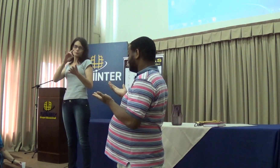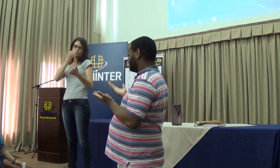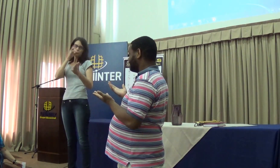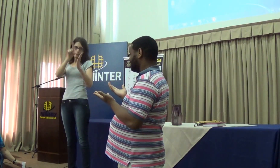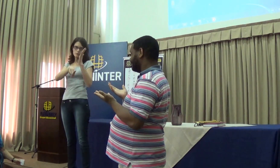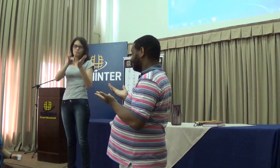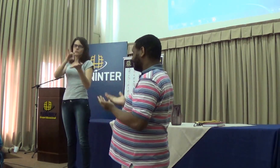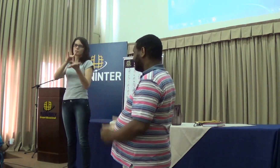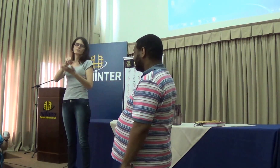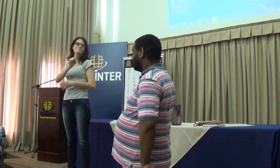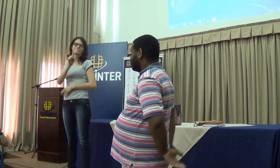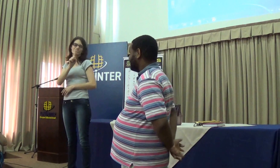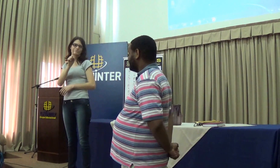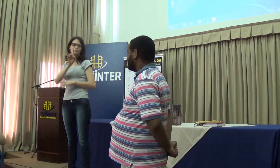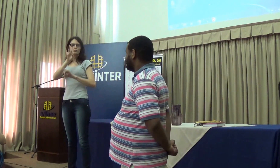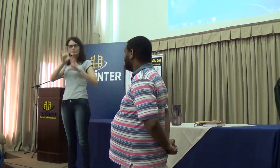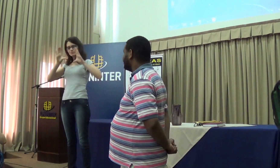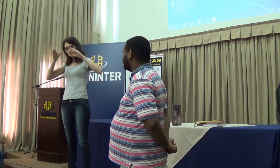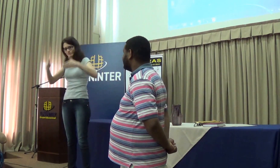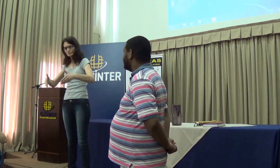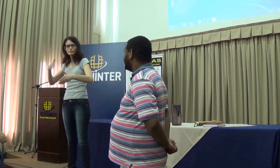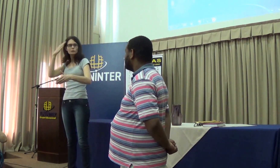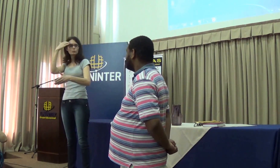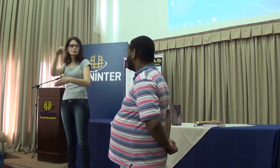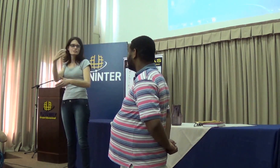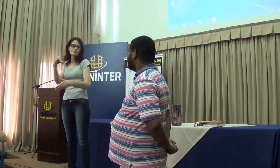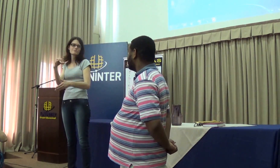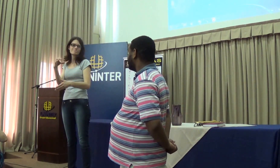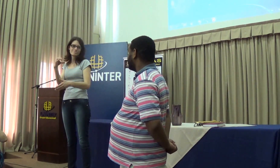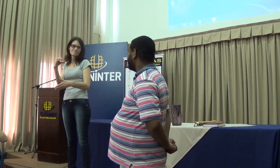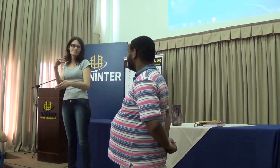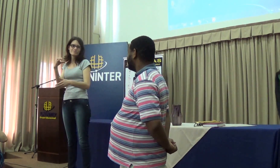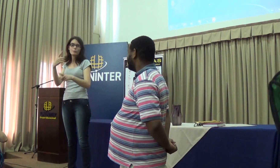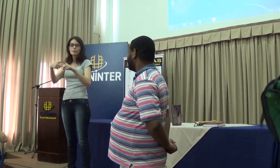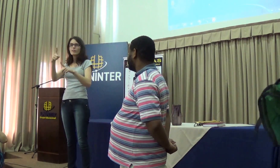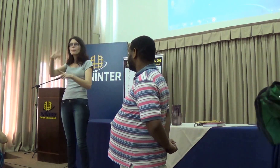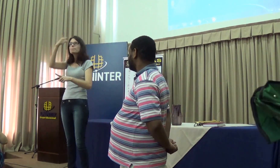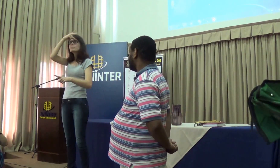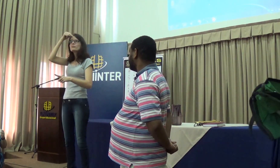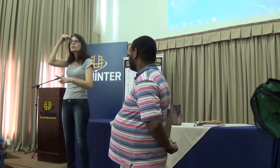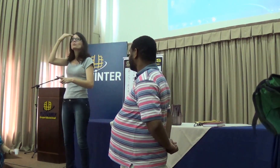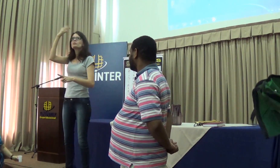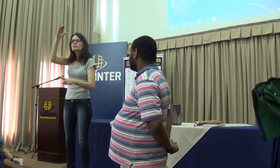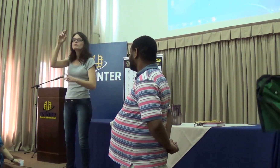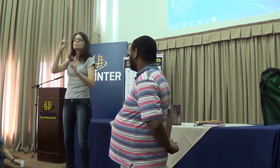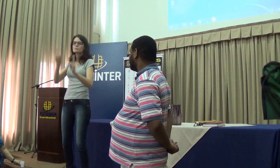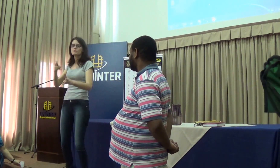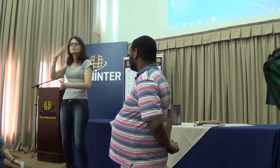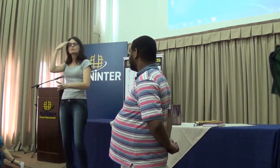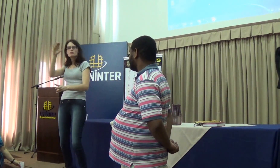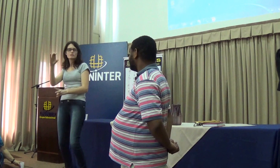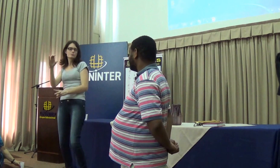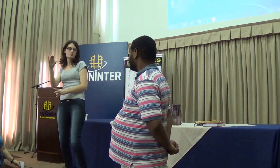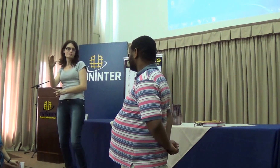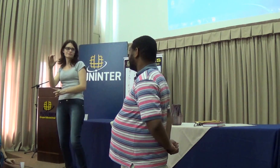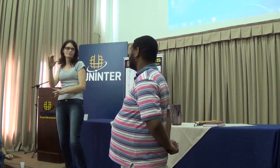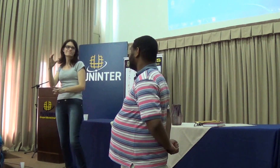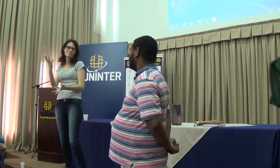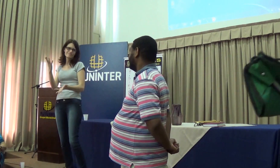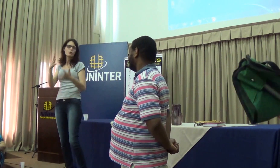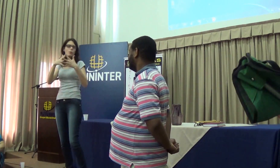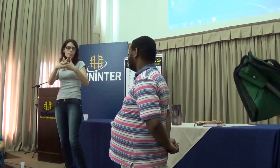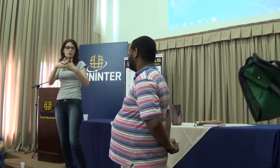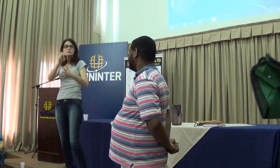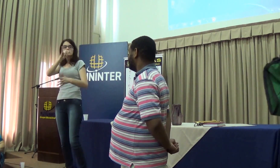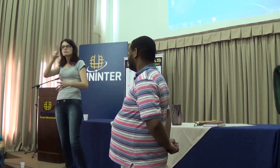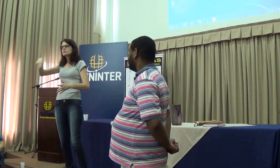pode ser para qualquer cidade, já que eu moro em São José dos Pinhais? Na verdade, por enquanto não, o foco é Curitiba e a prefeitura de